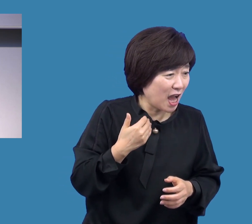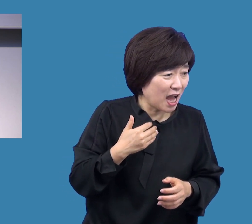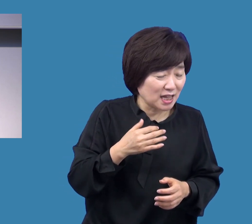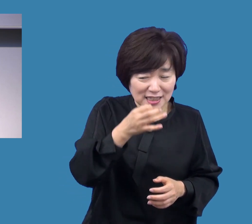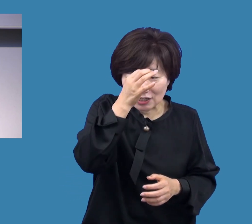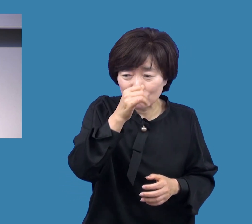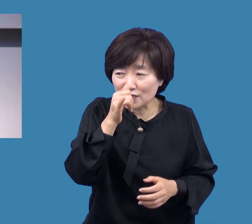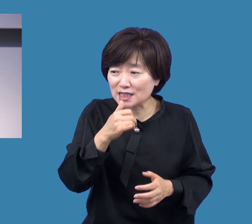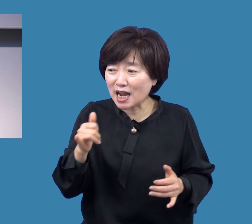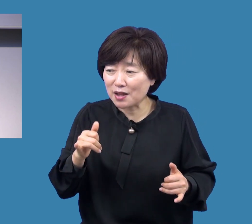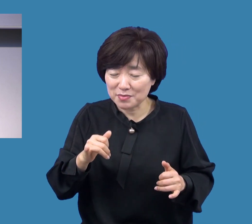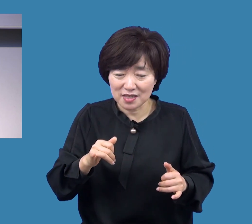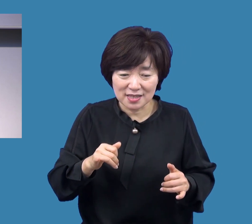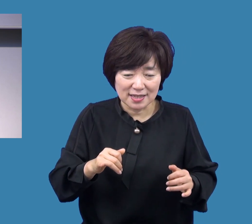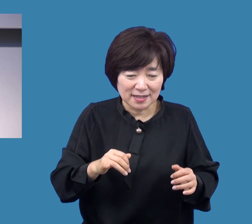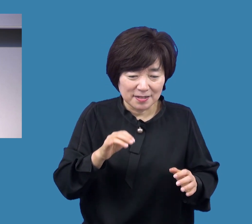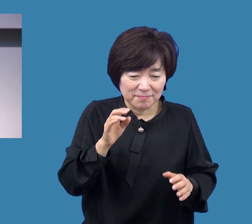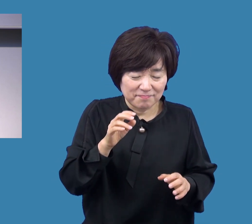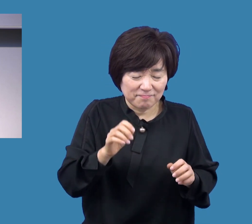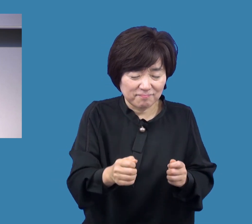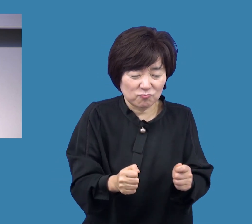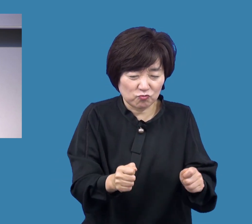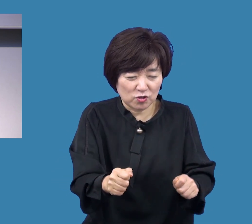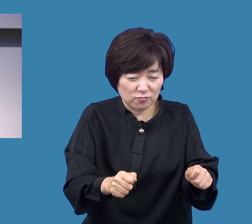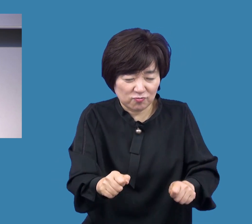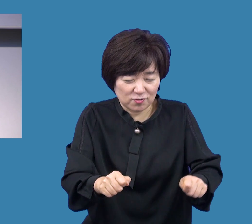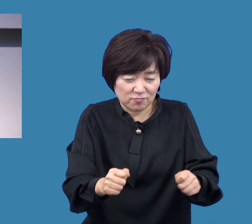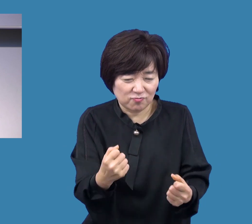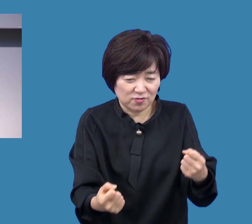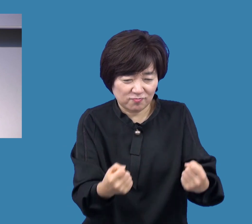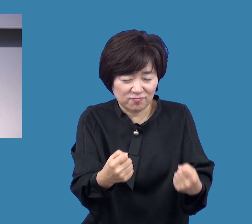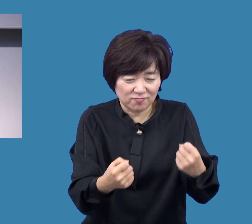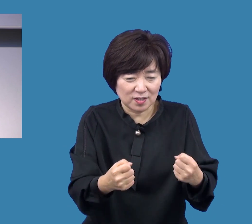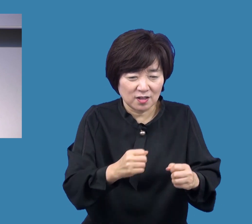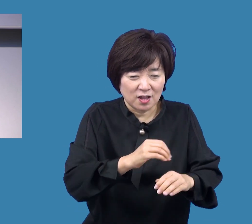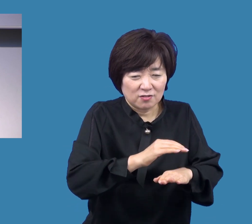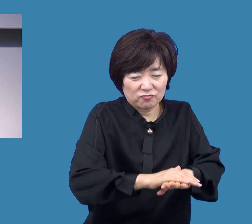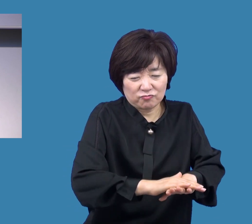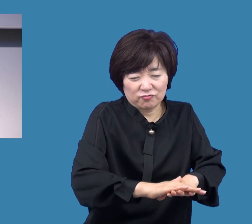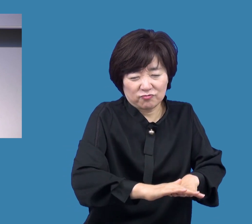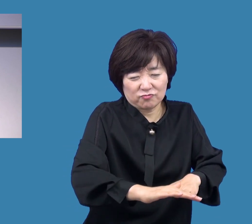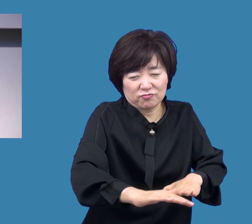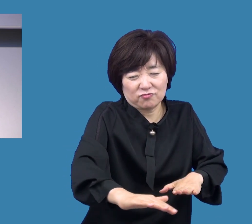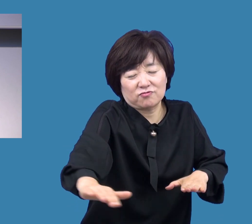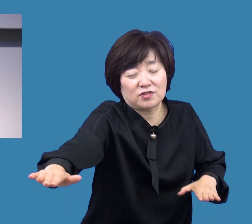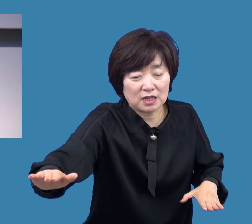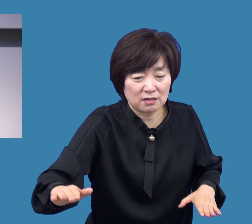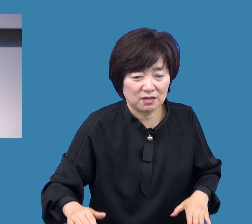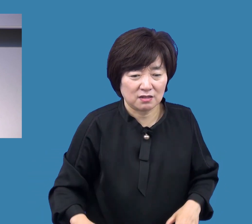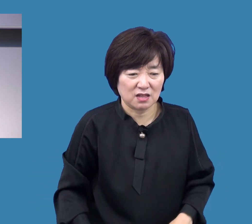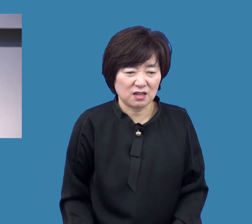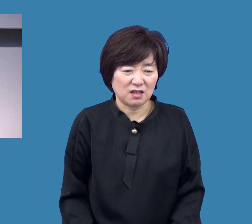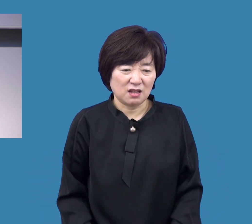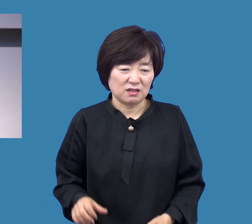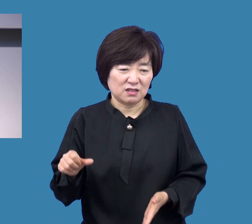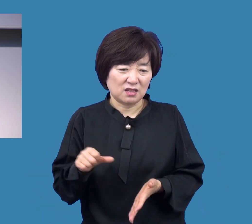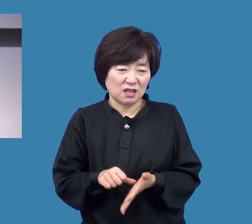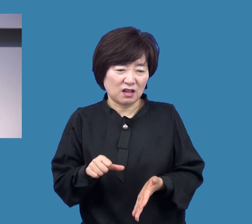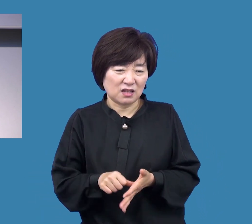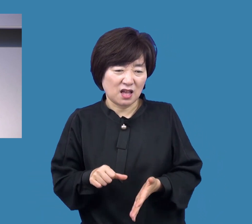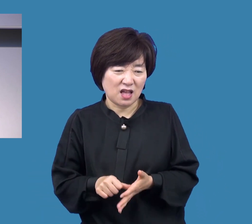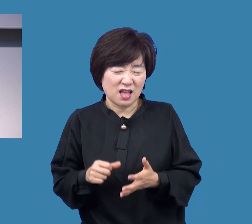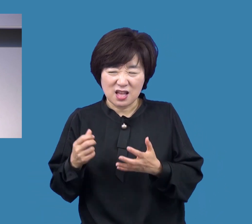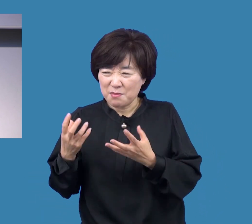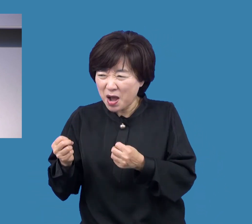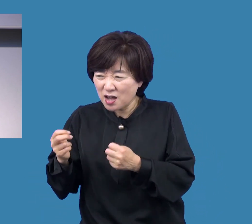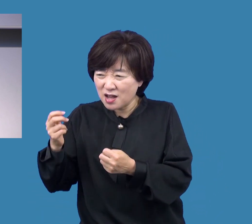있는 사람이 그걸 몰았어요. 몰고서 쫙 한 번 했더니, 야, 진짜 욕이 나오더라고. 세상에 그 수십 명이 동원돼